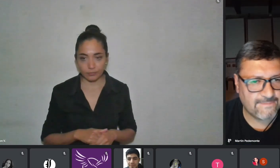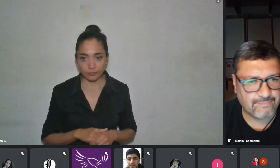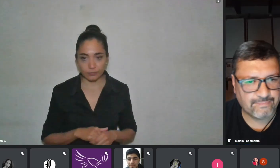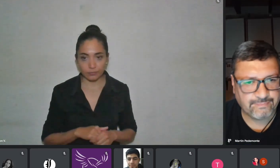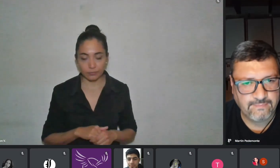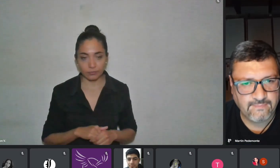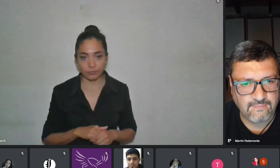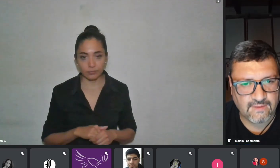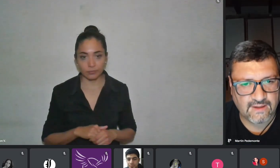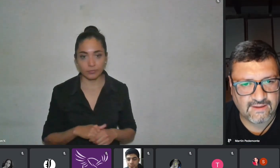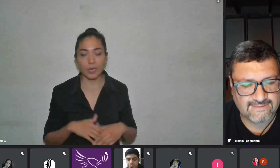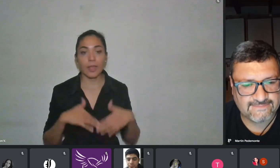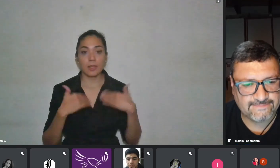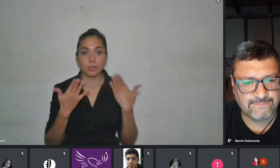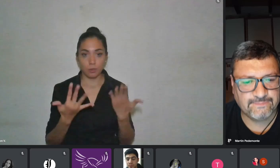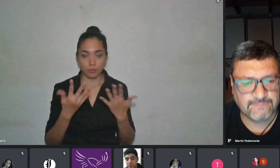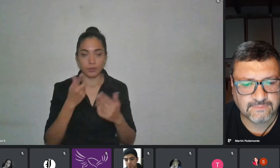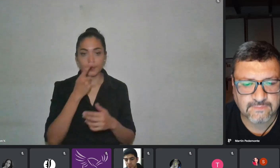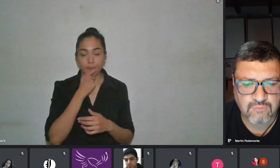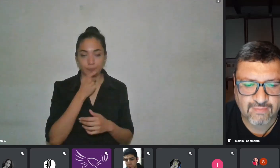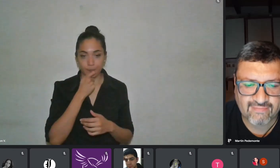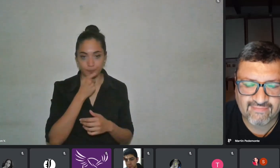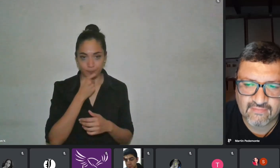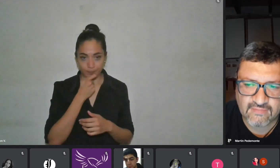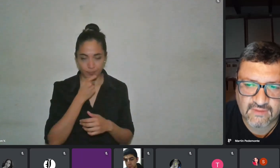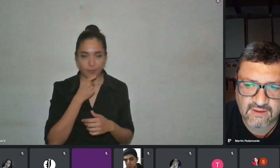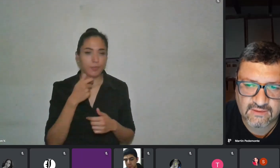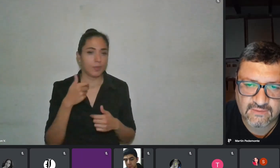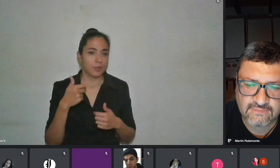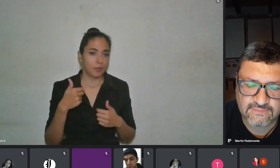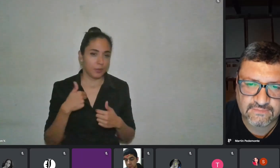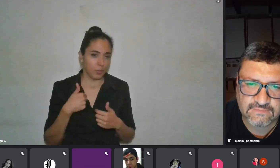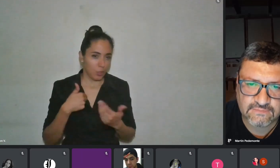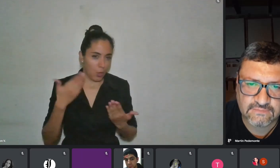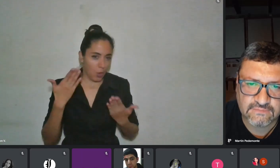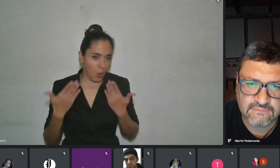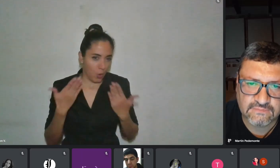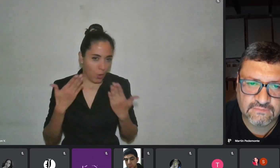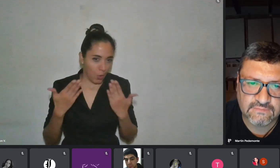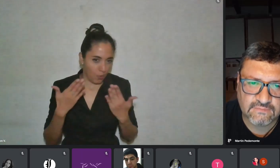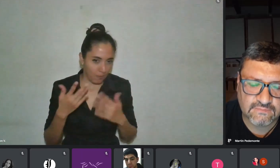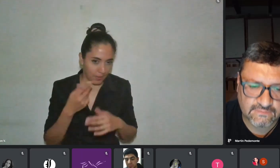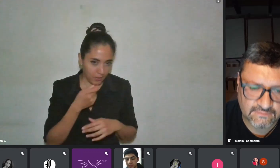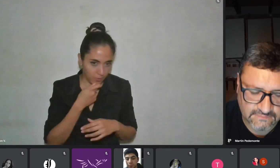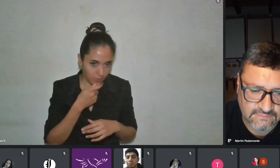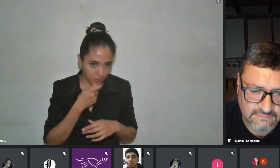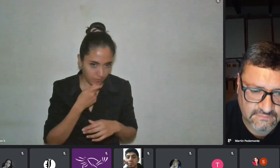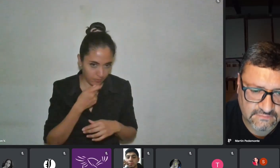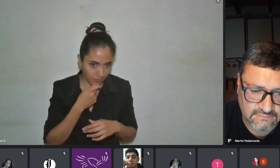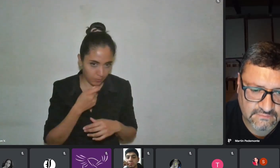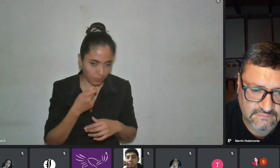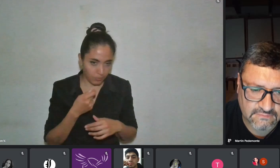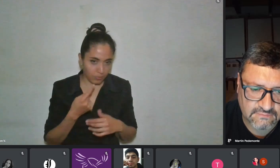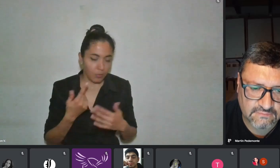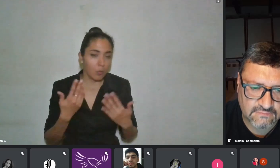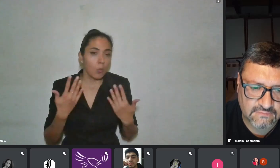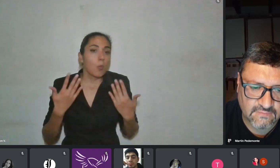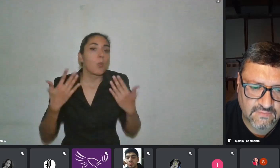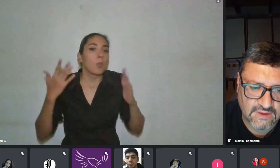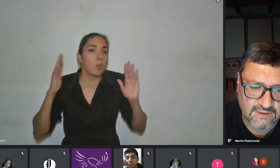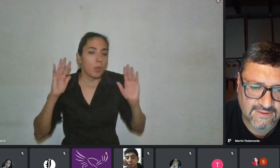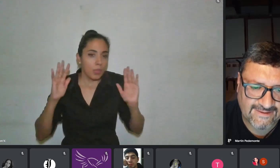O sea que, por ejemplo, esto lo comparo con un ejemplo que ha pasado, que pudo haber sido, digamos,